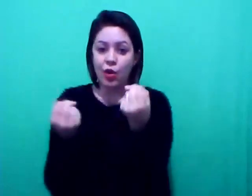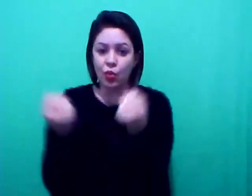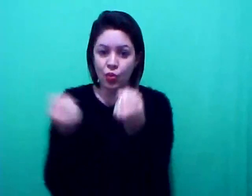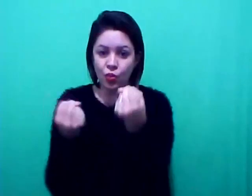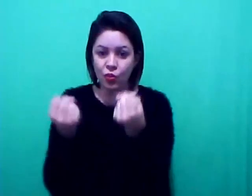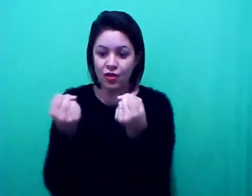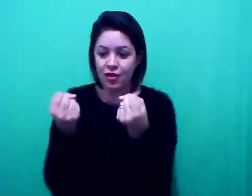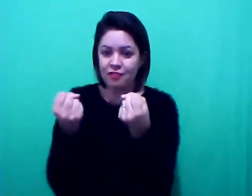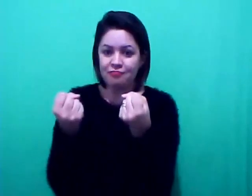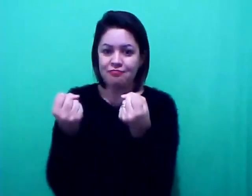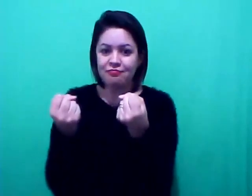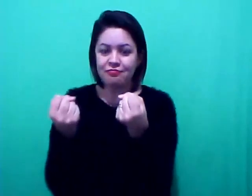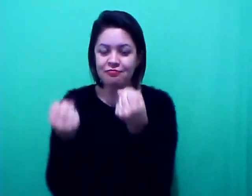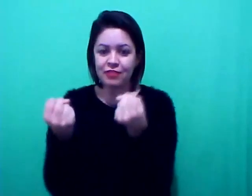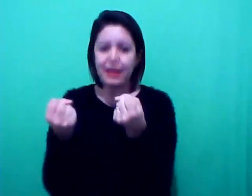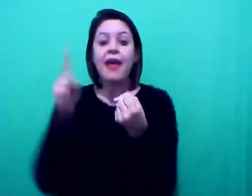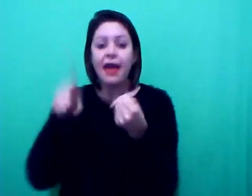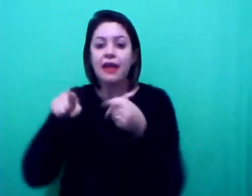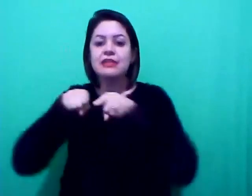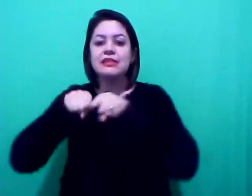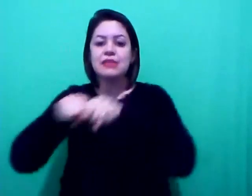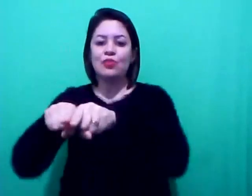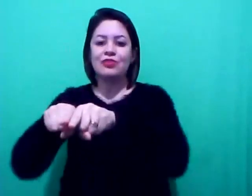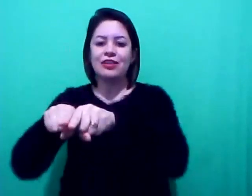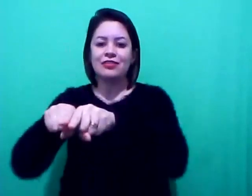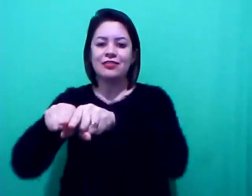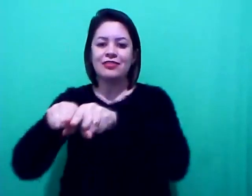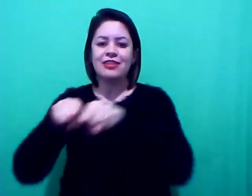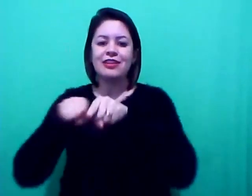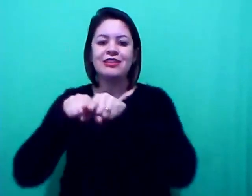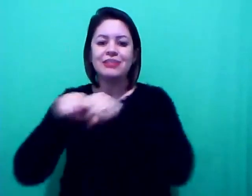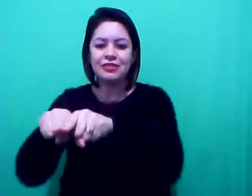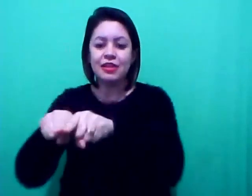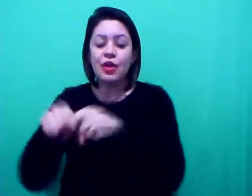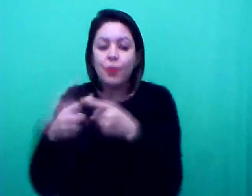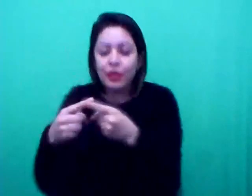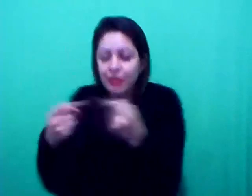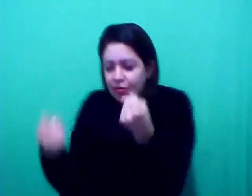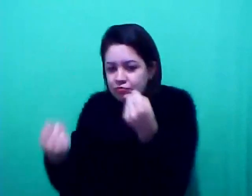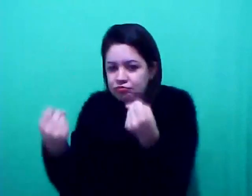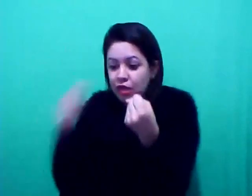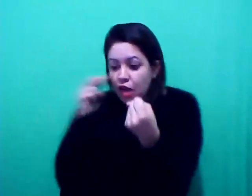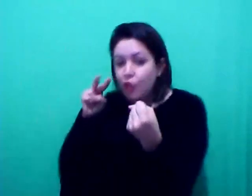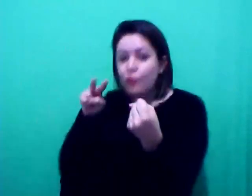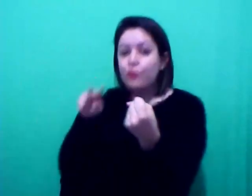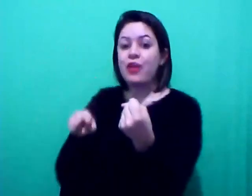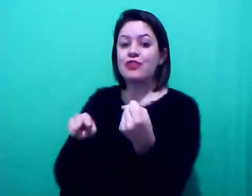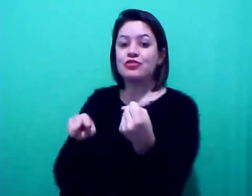Por exemplo, carro. Esse é o sinal de carro. Ele é simultâneo. Ele é parecido, porque lembra o movimento